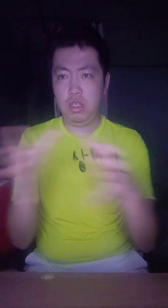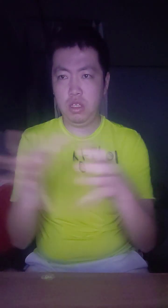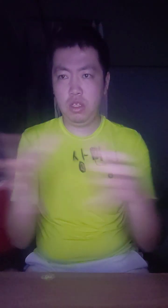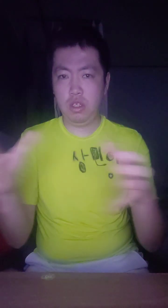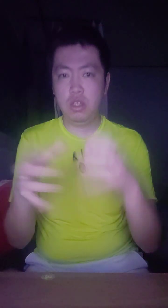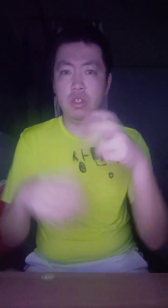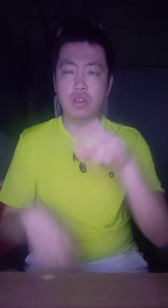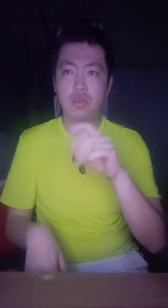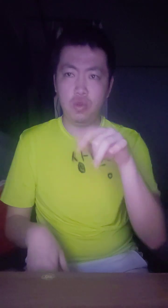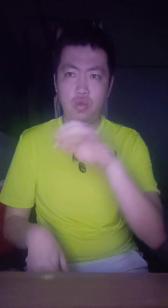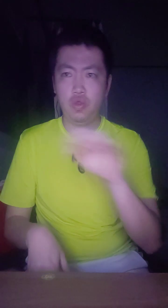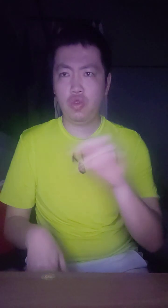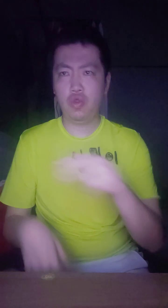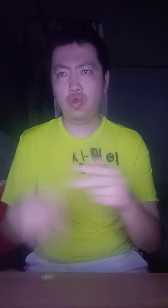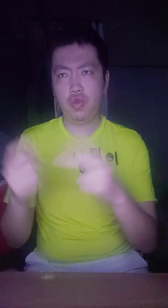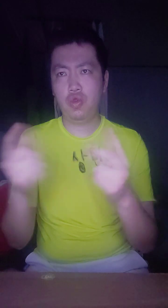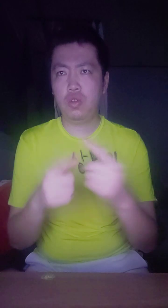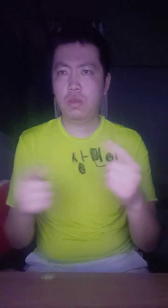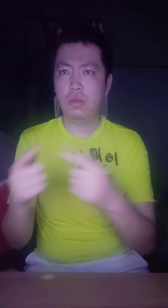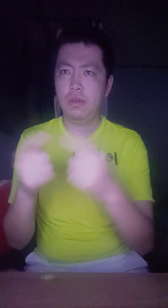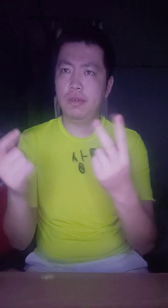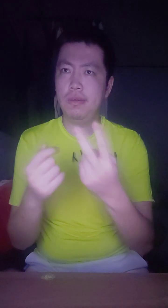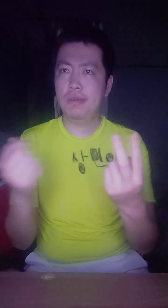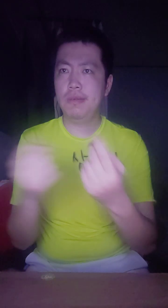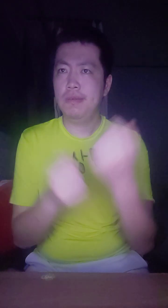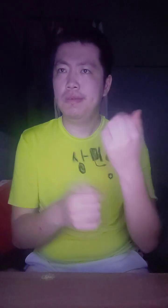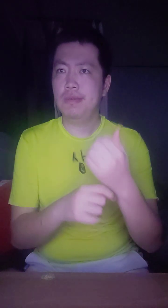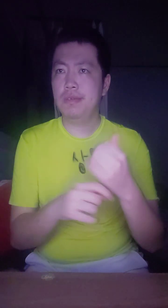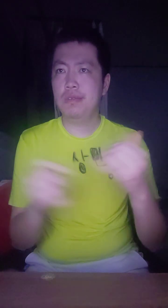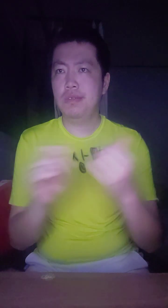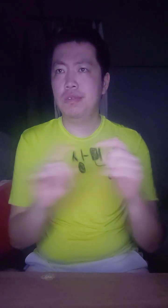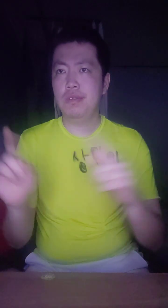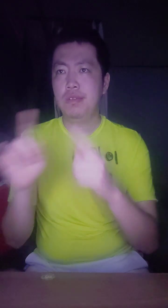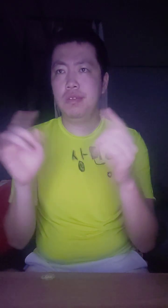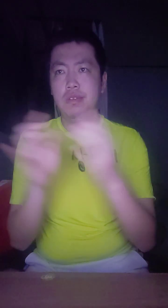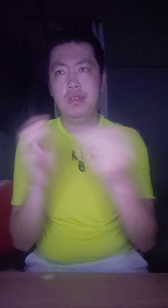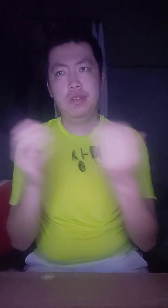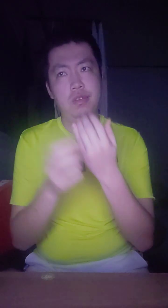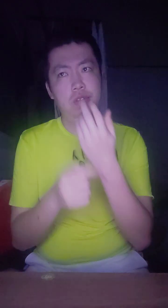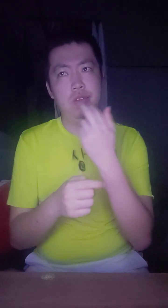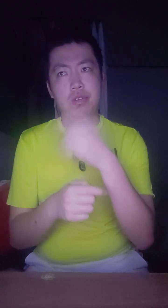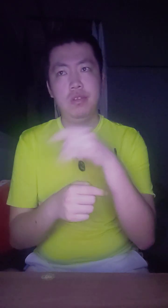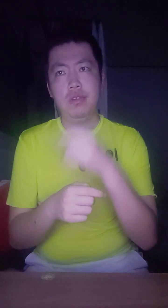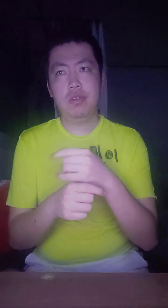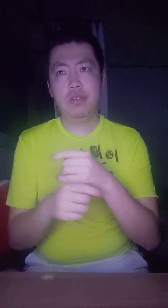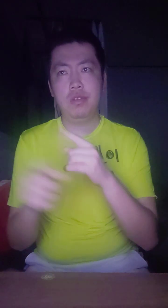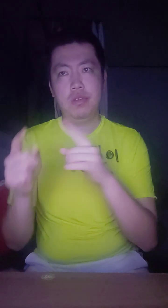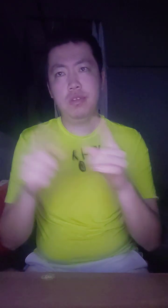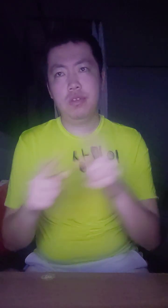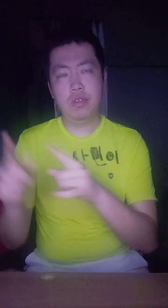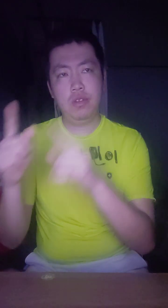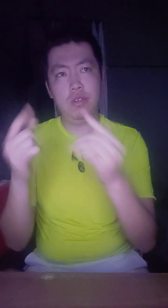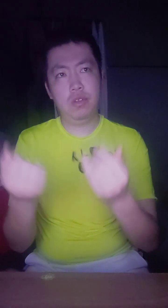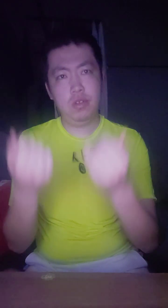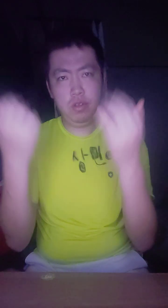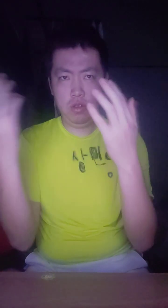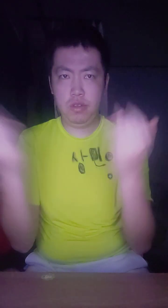단지는 자체 전기 공급 시설을 20년 넘게 사용한 것으로 확인됐는데요. 전력 사용량이 늘수록 오래된 차단기